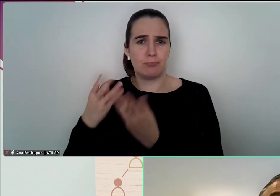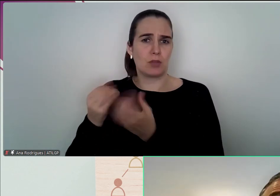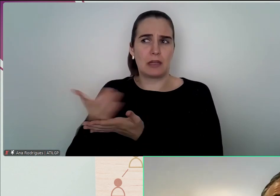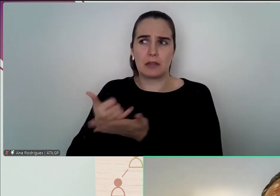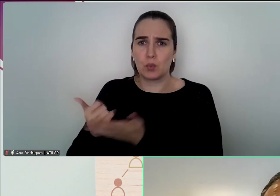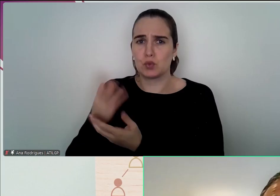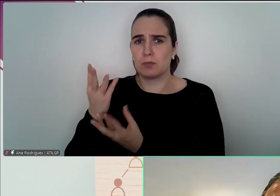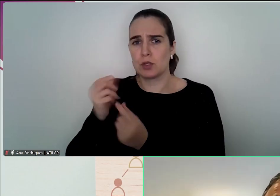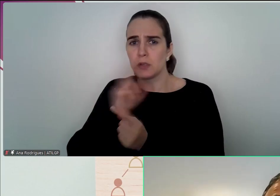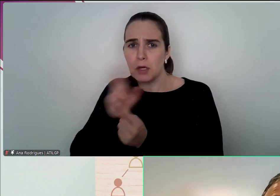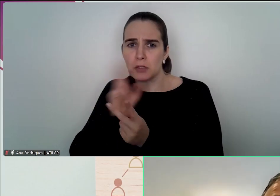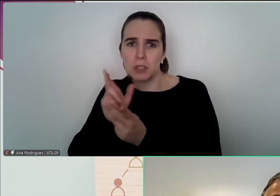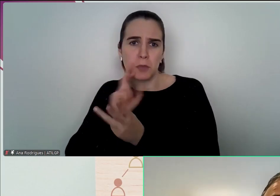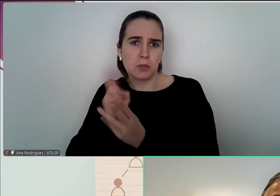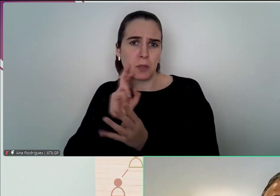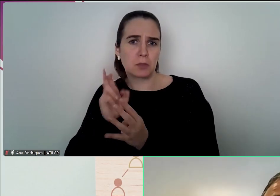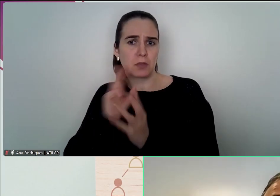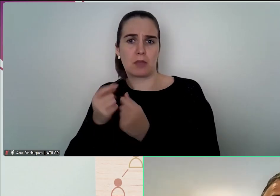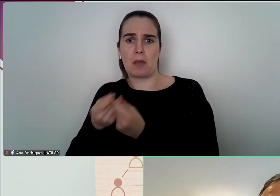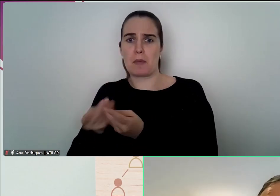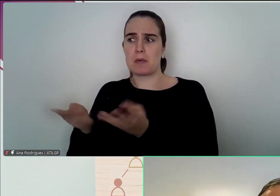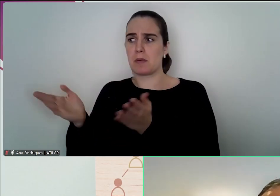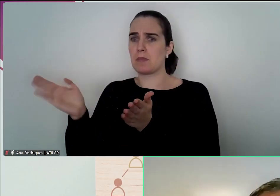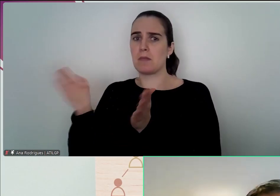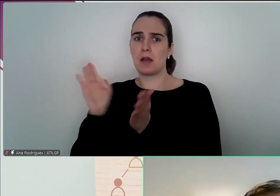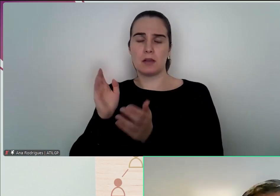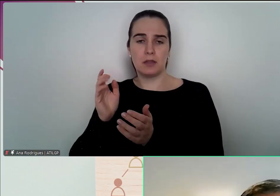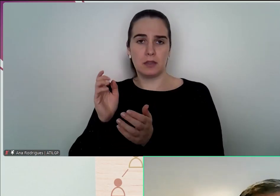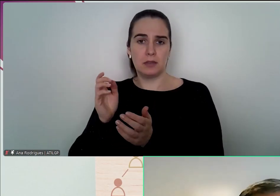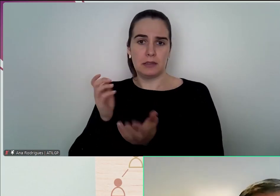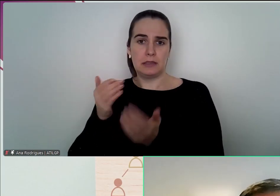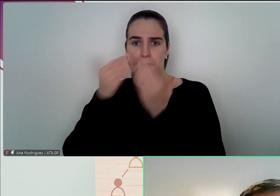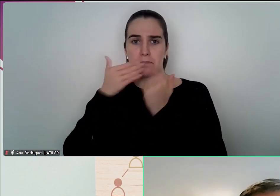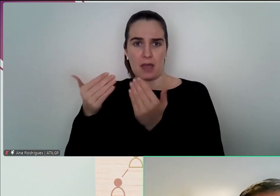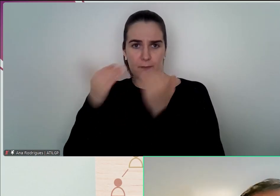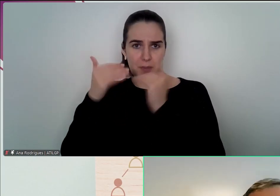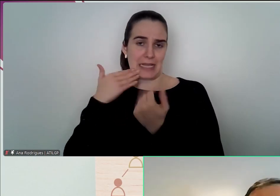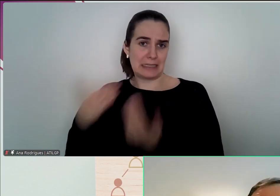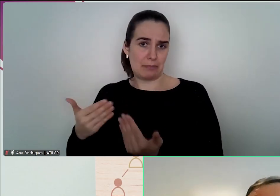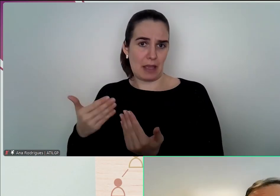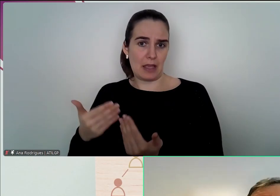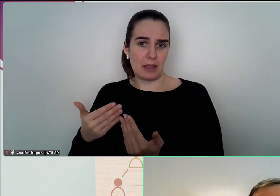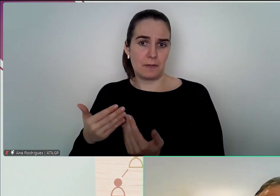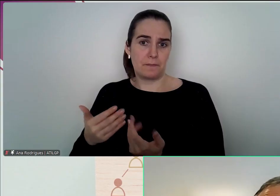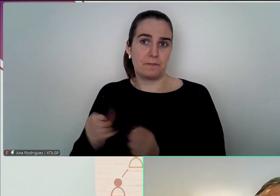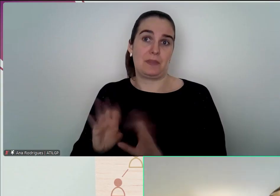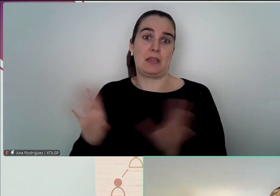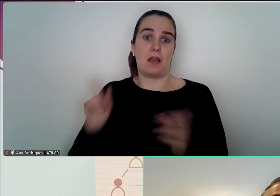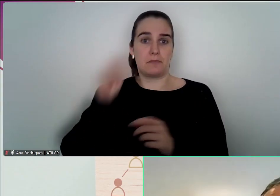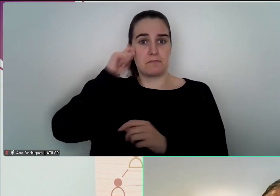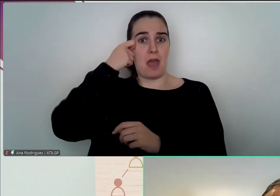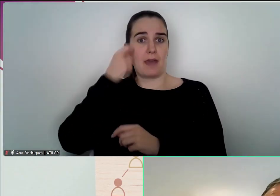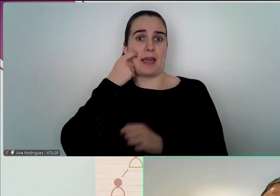instrução e na resposta a este conjunto muito alargado de pedidos de acesso à informação, com claro prejuízo para a